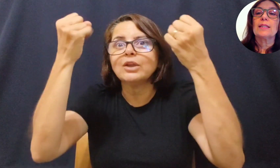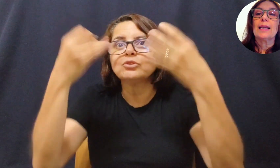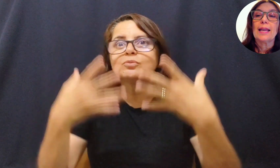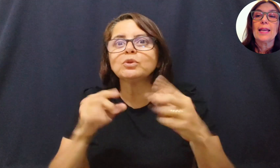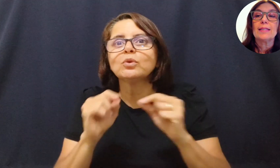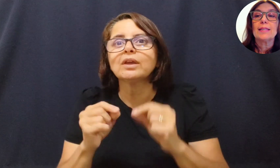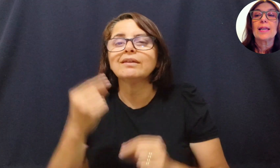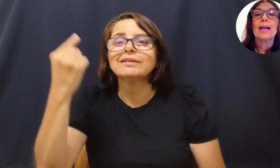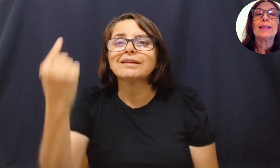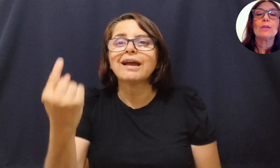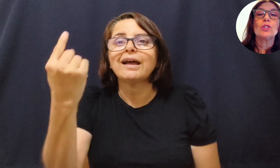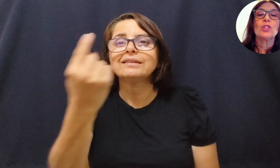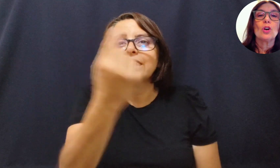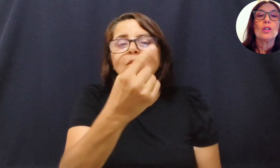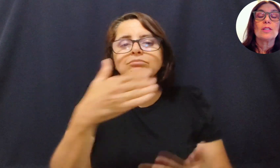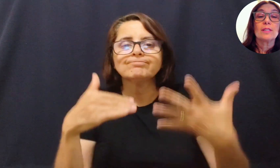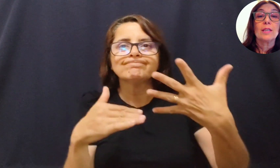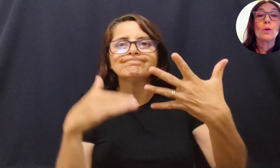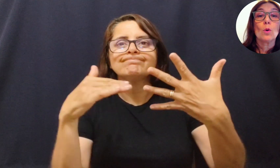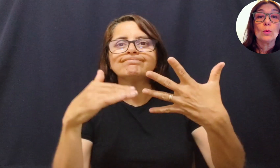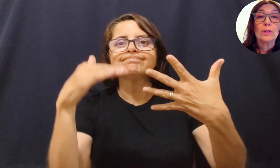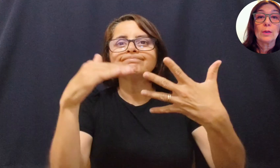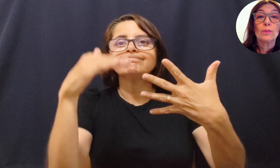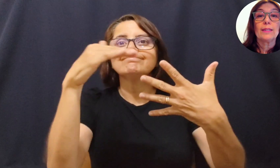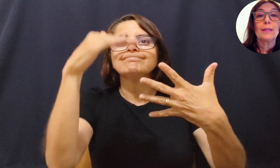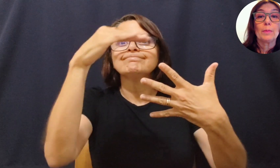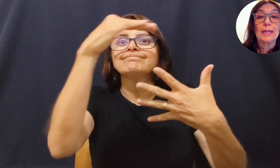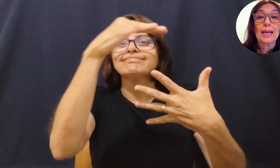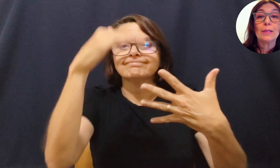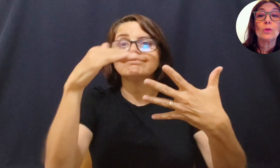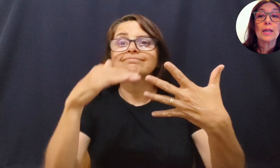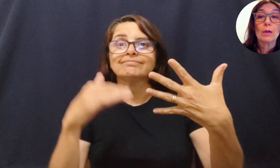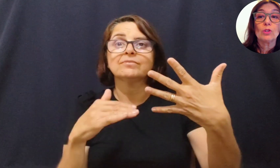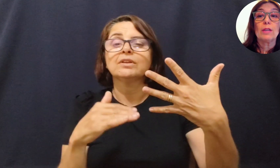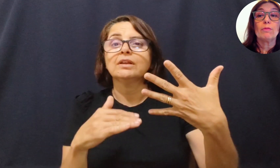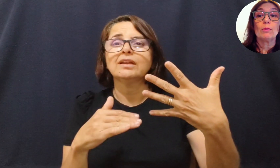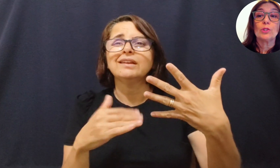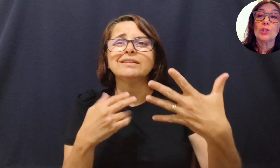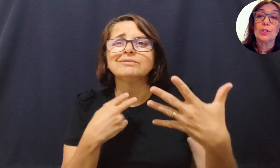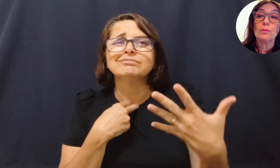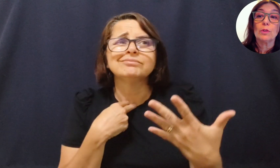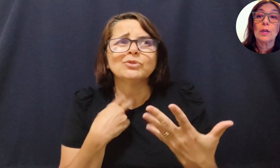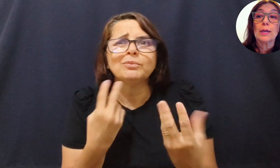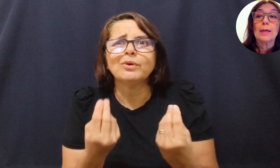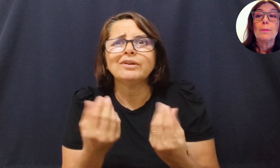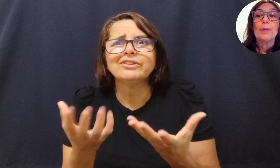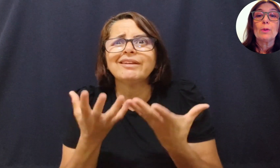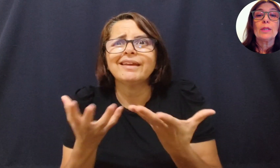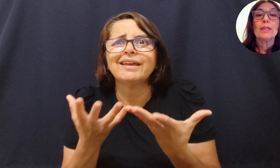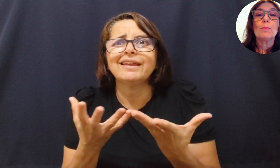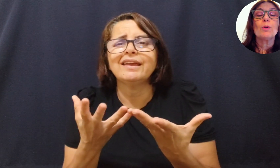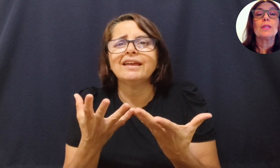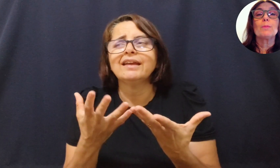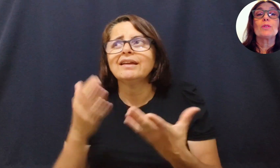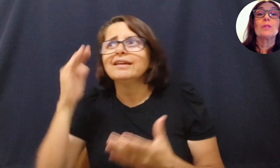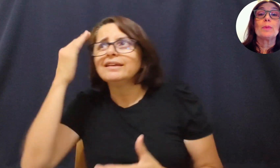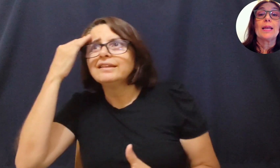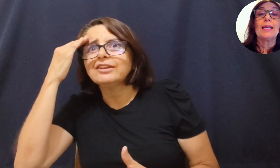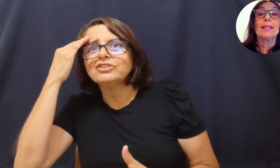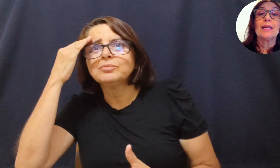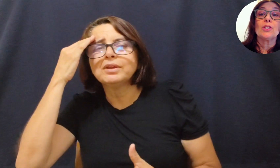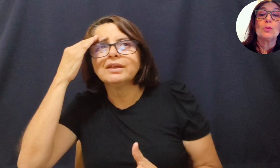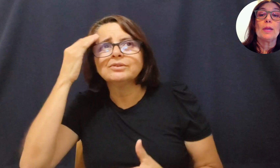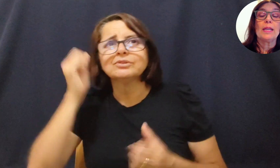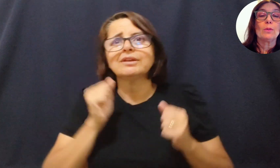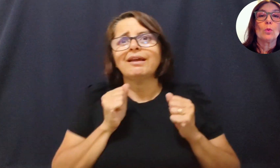nos esclarece que cada um de nós se encontra num determinado grau evolutivo, pelo que não podemos